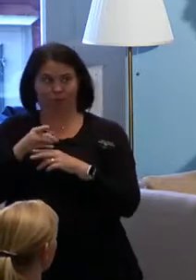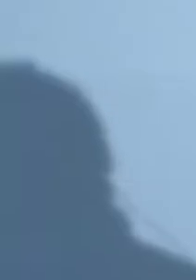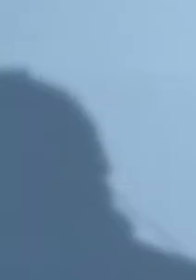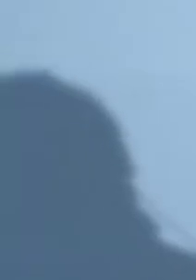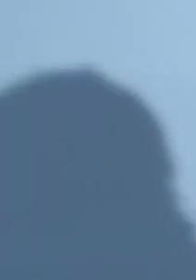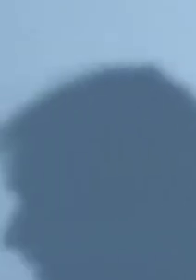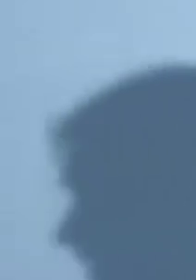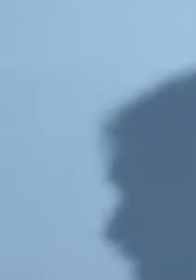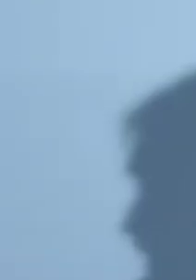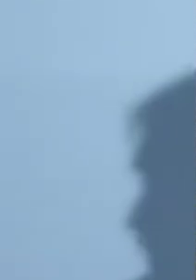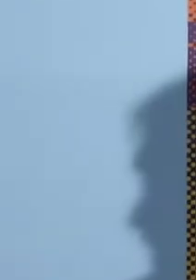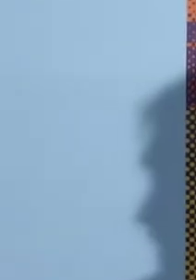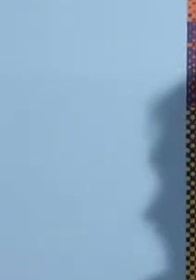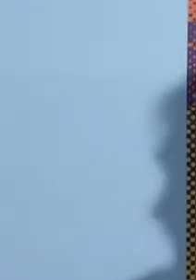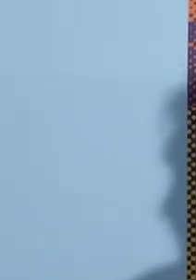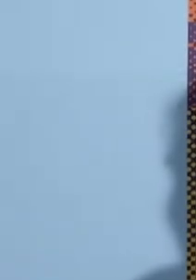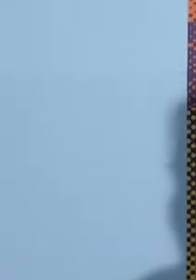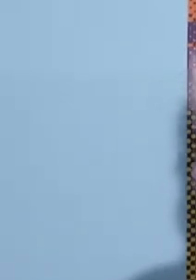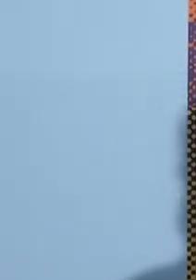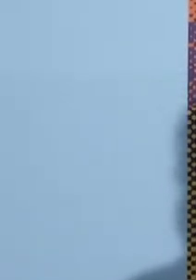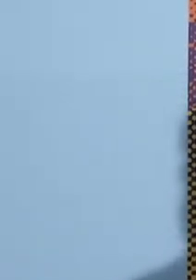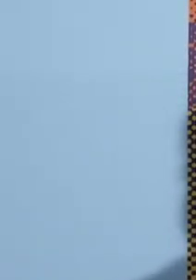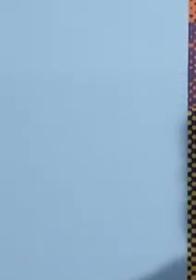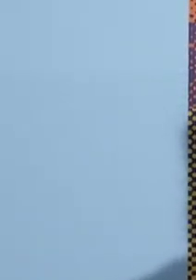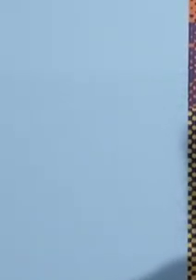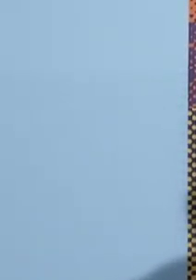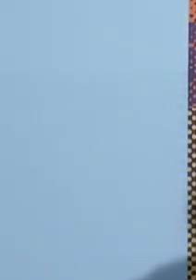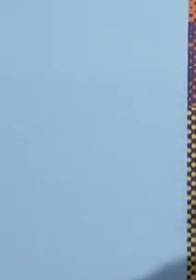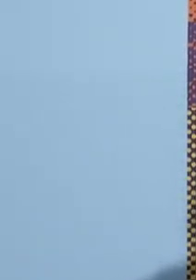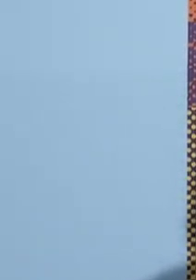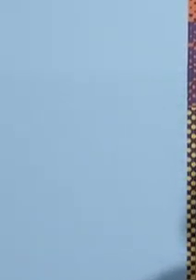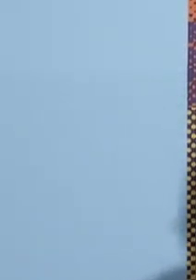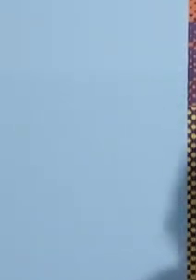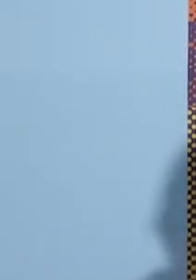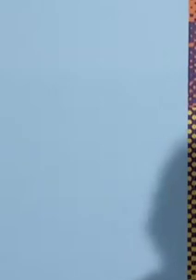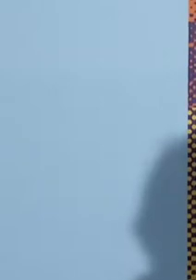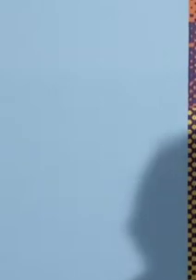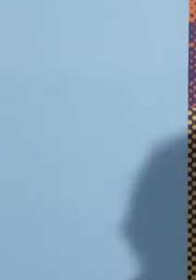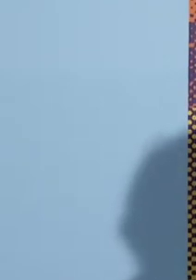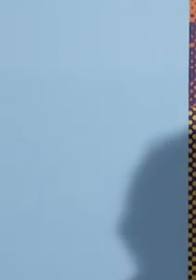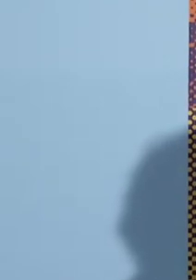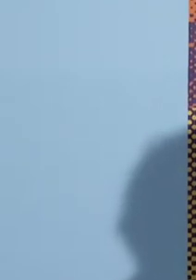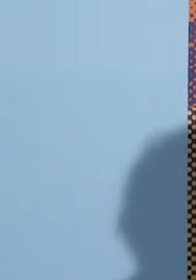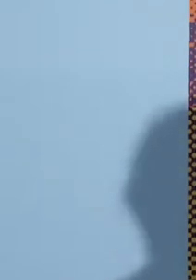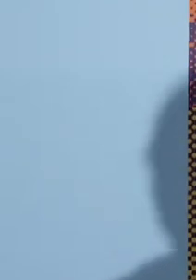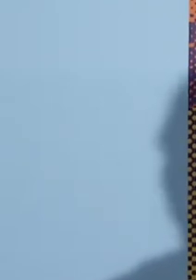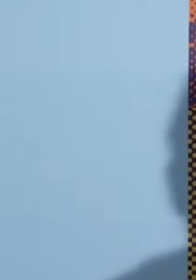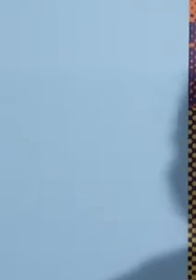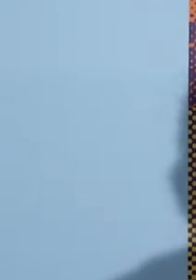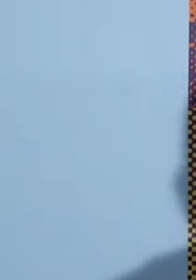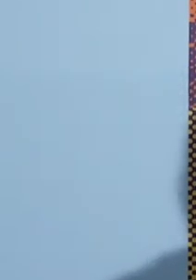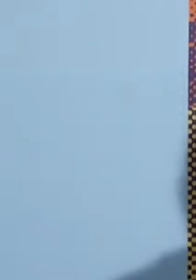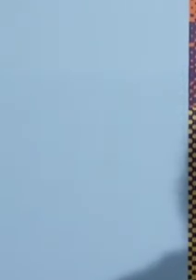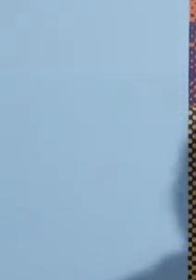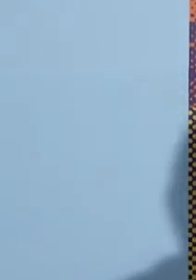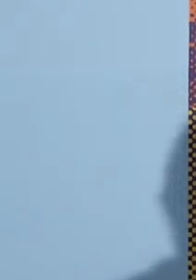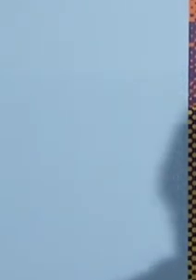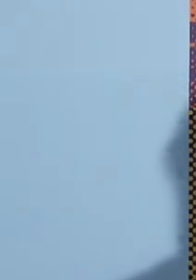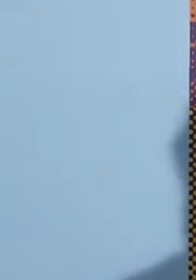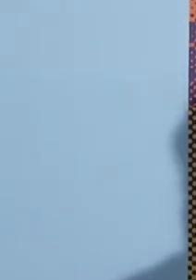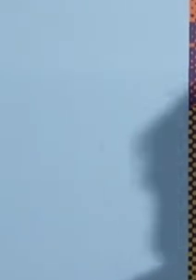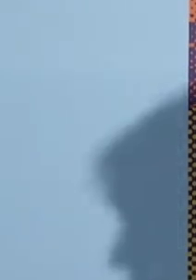stöter på dem. För hela idén är att vi möts här i Öresundsregionen, svenska och danskar. Så är det. Idag ska vi då prata